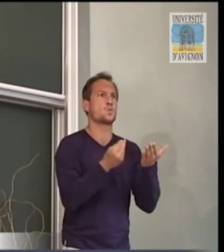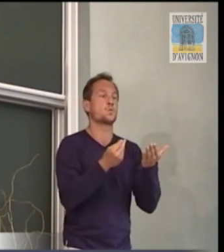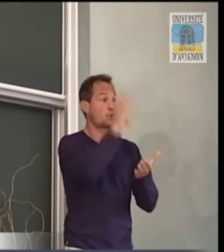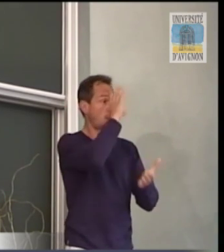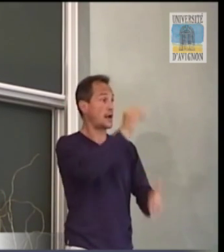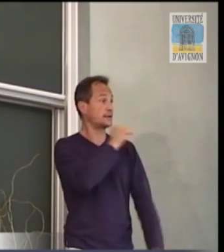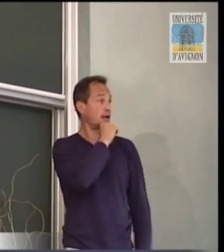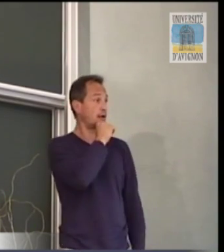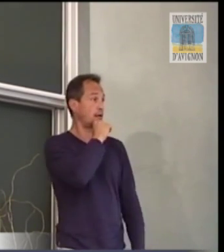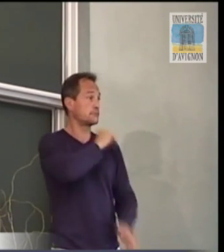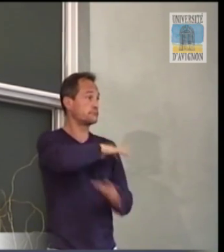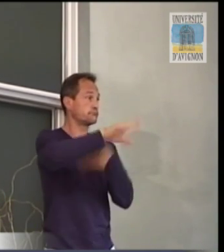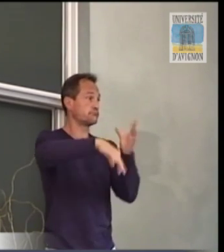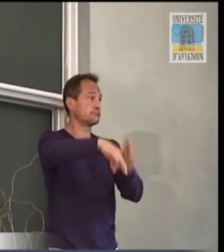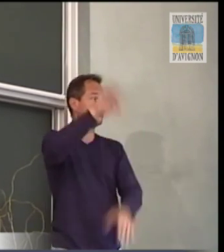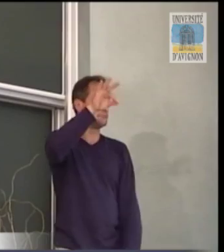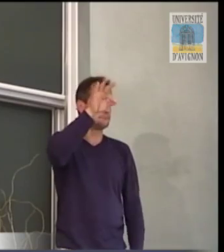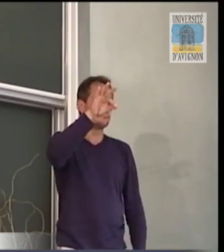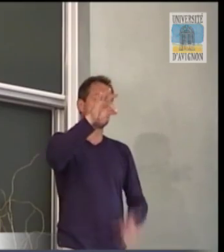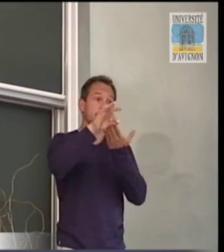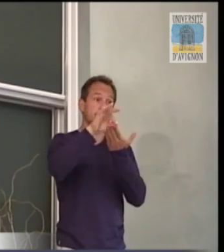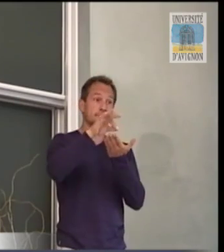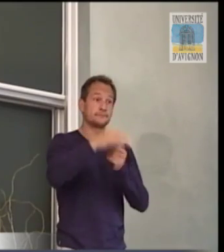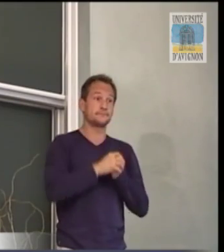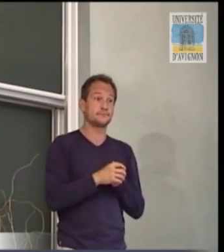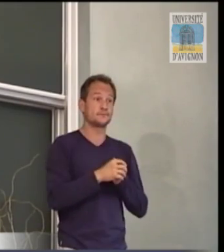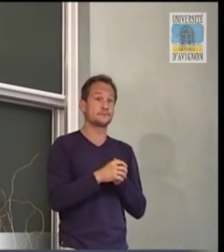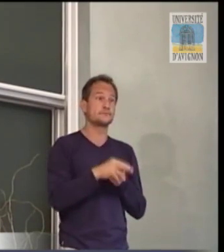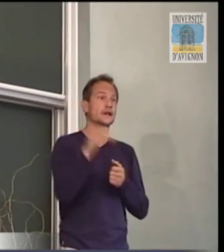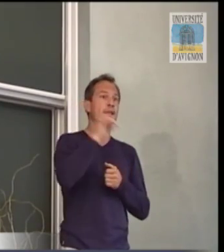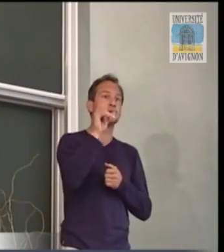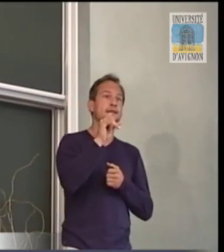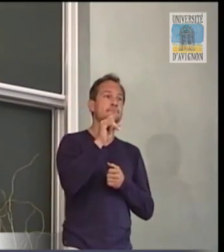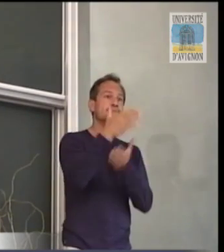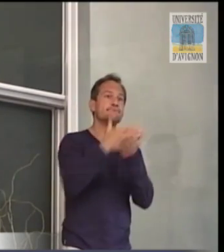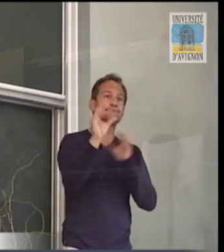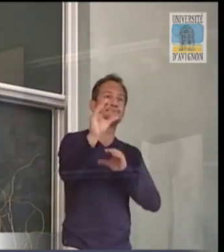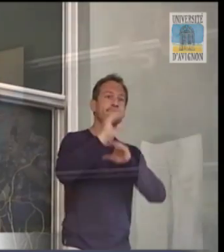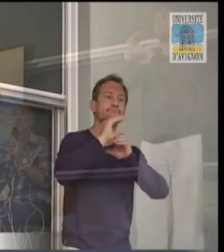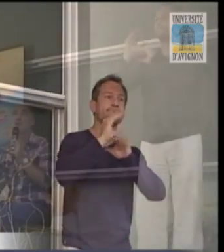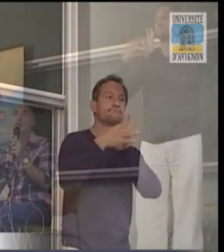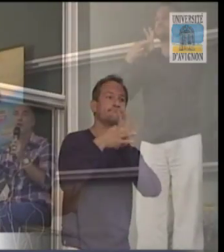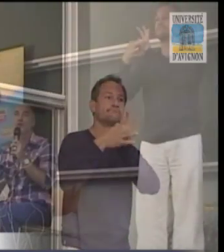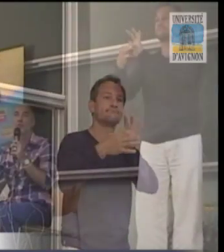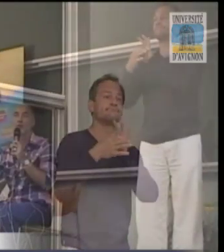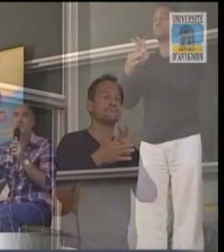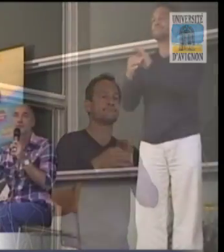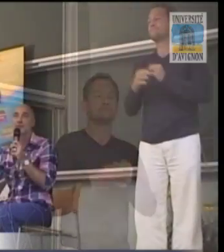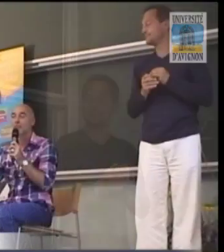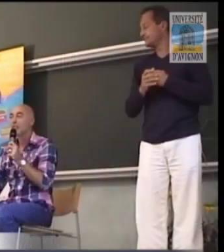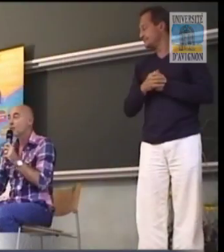les gens tirent au sort leur enveloppe, qui, dans l'assistance, a l'objet complémentaire pour faire que cet objet soit